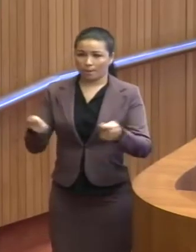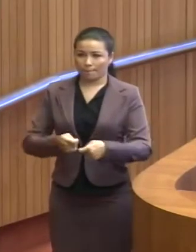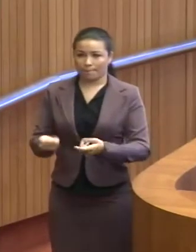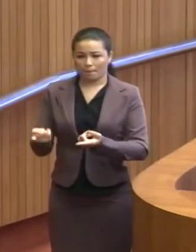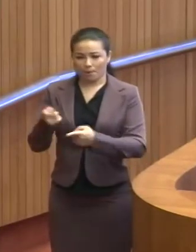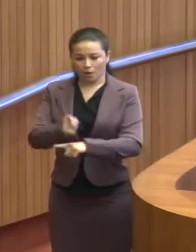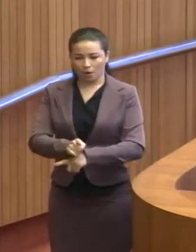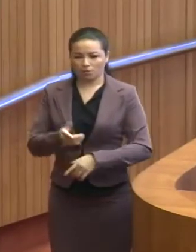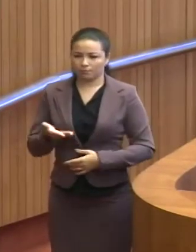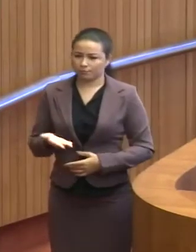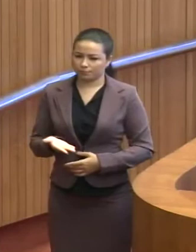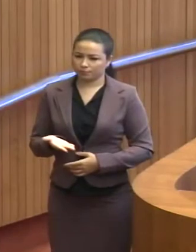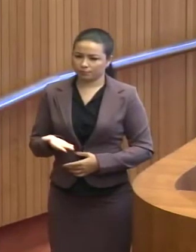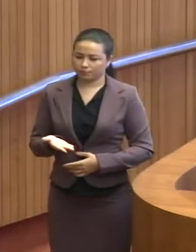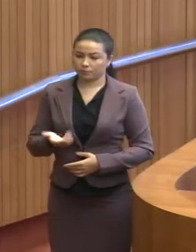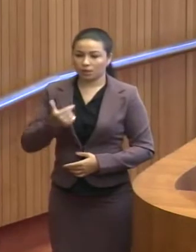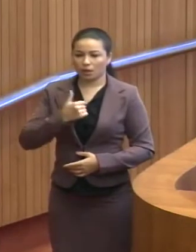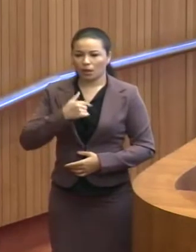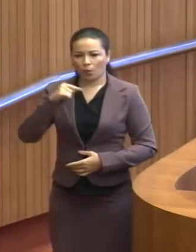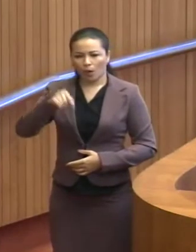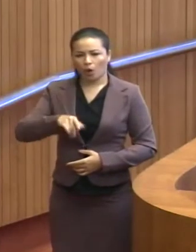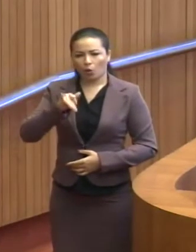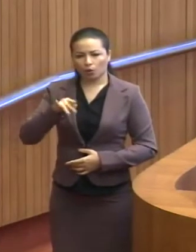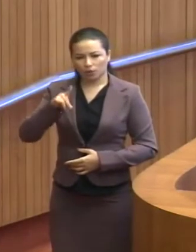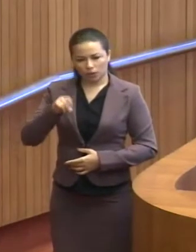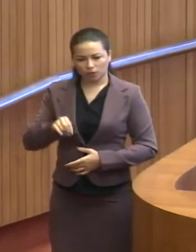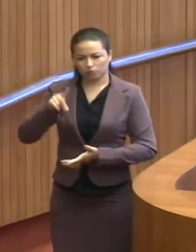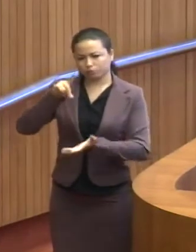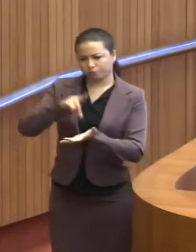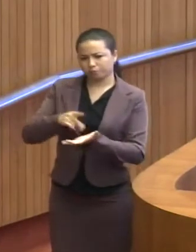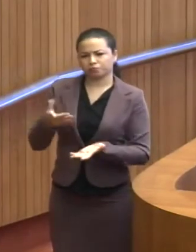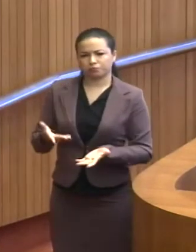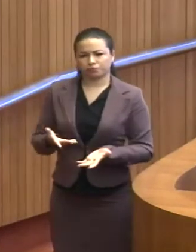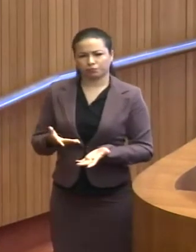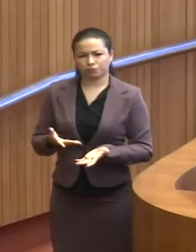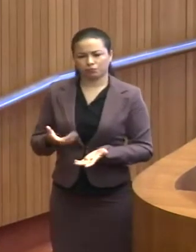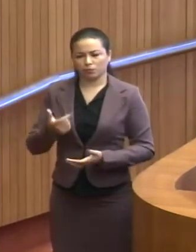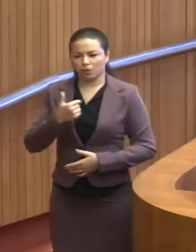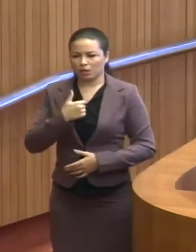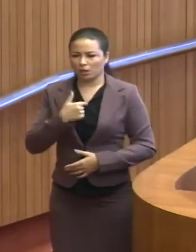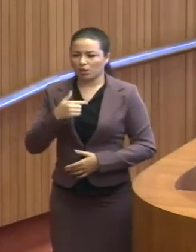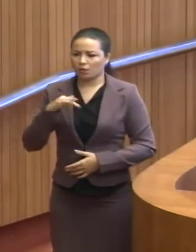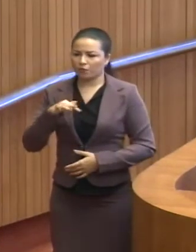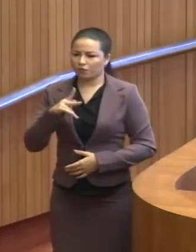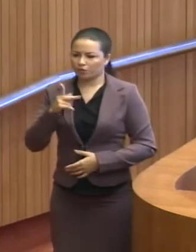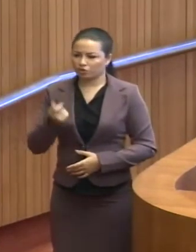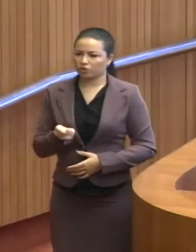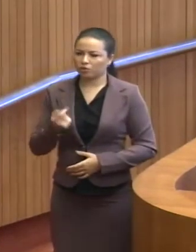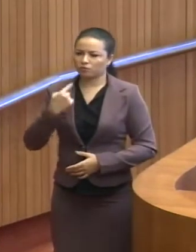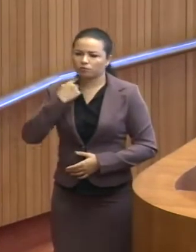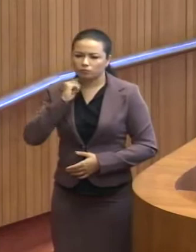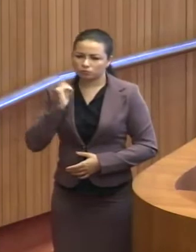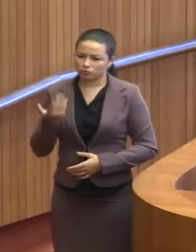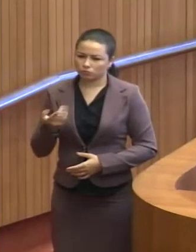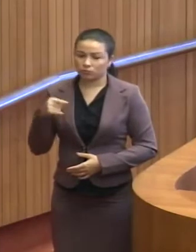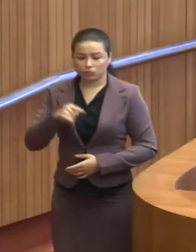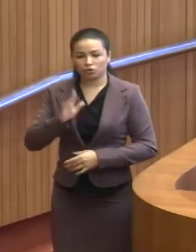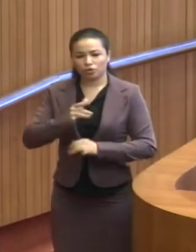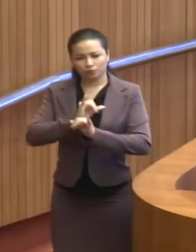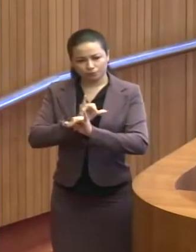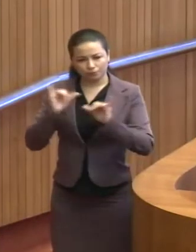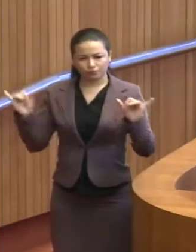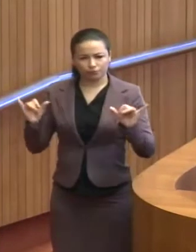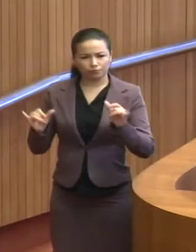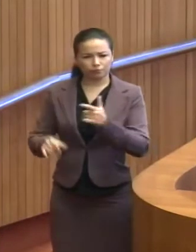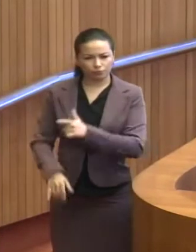de reverter isso, que eu era um condenado definitivamente, que eu era um ficha suja. Isso foi